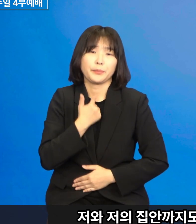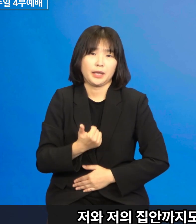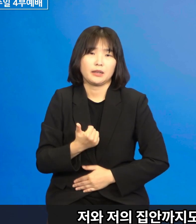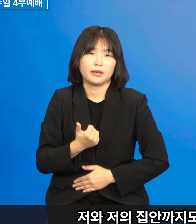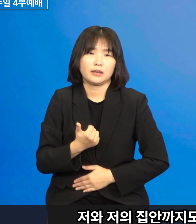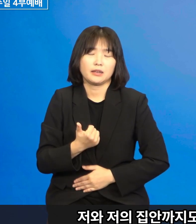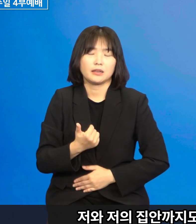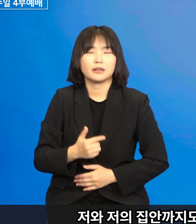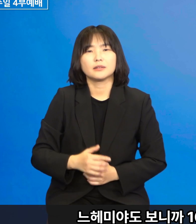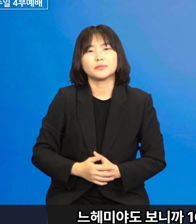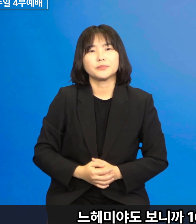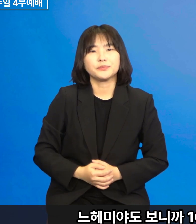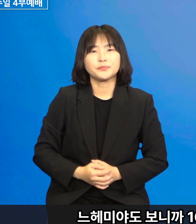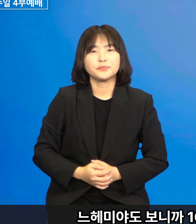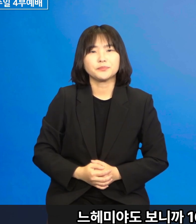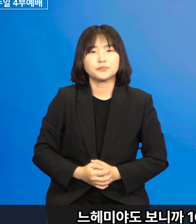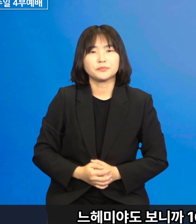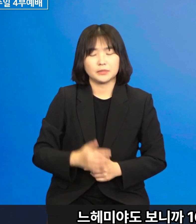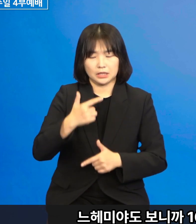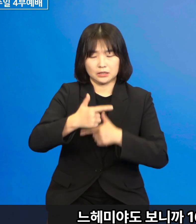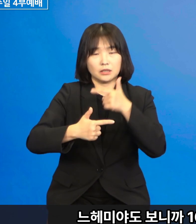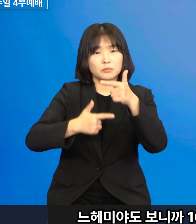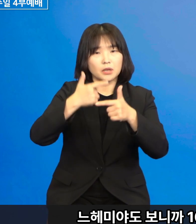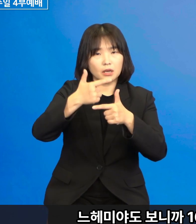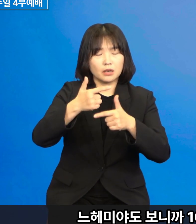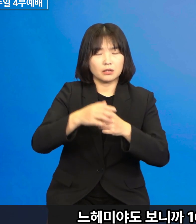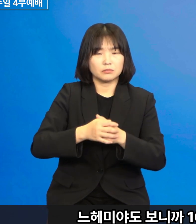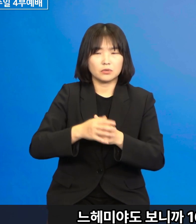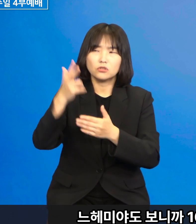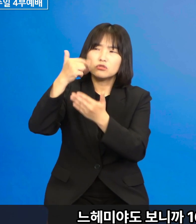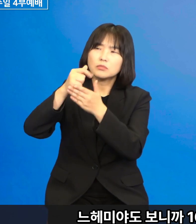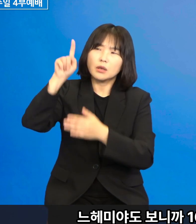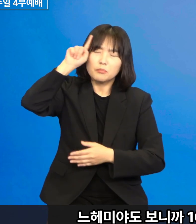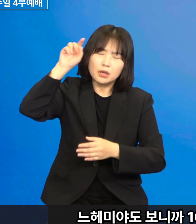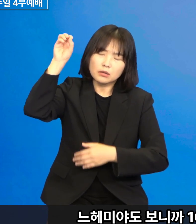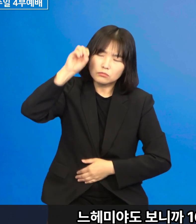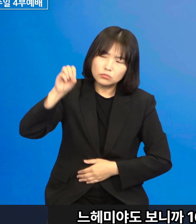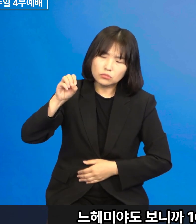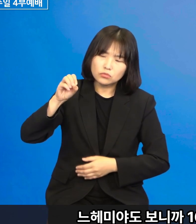거역하는 죄를 지었습니다. 느헤미야도 보니까 100% 순종한 적이 없거든.